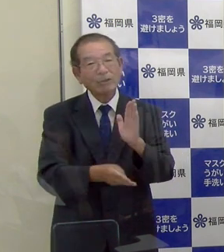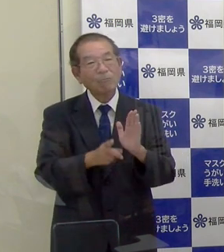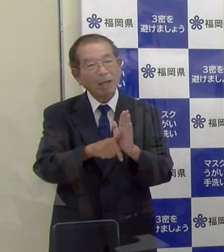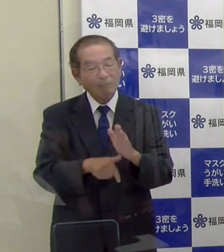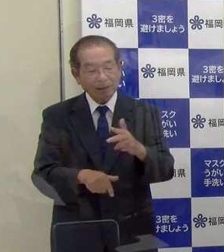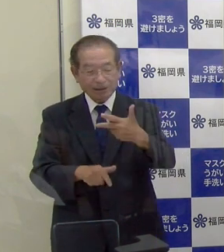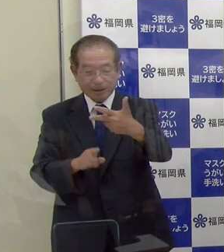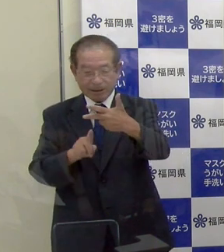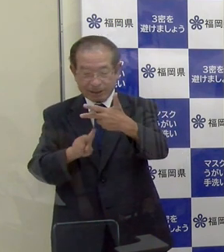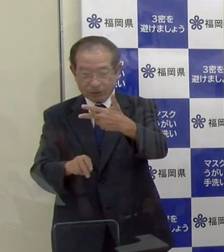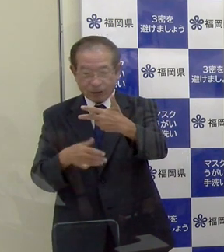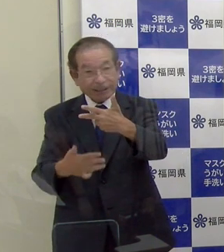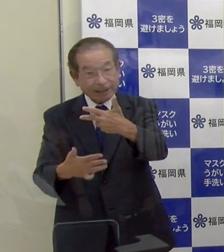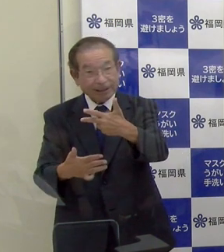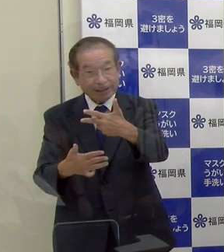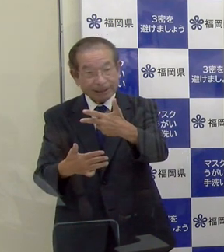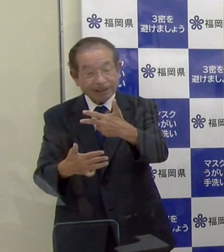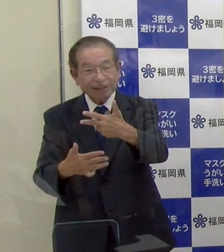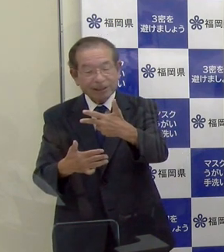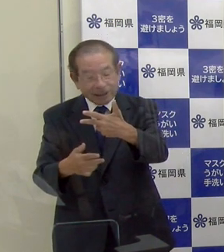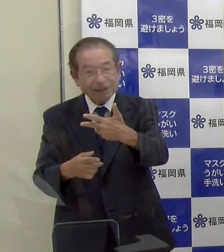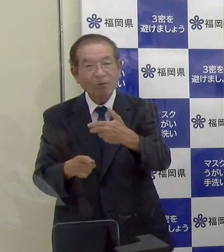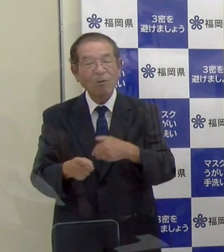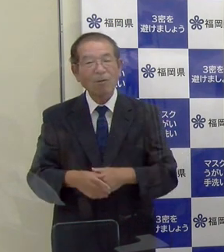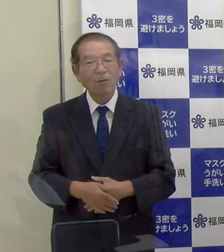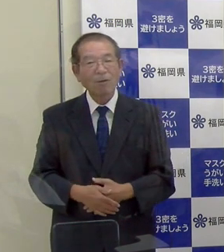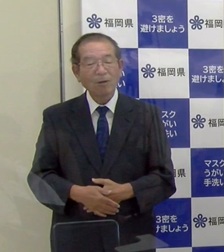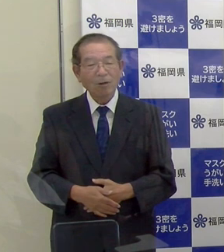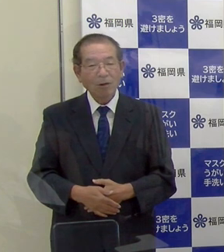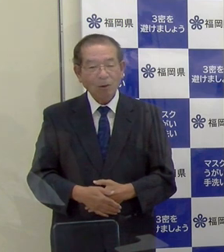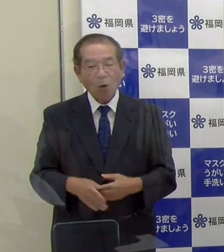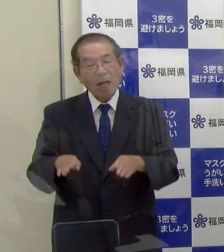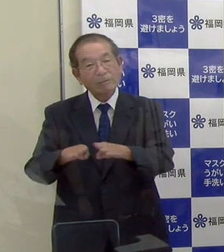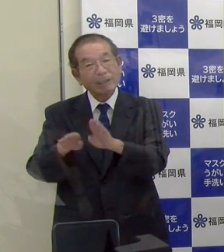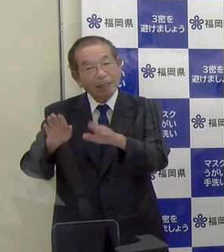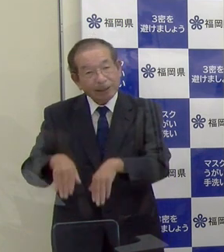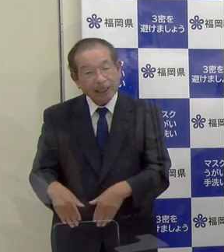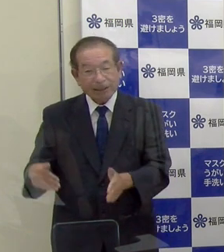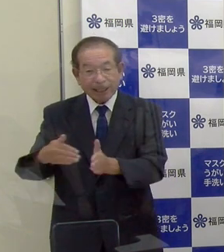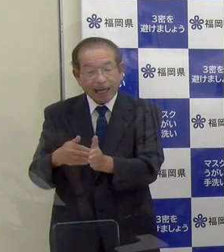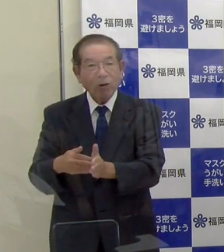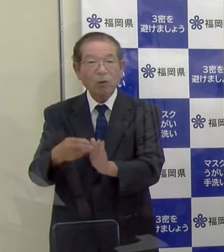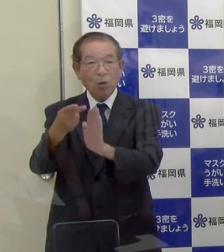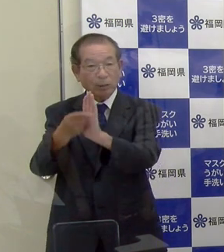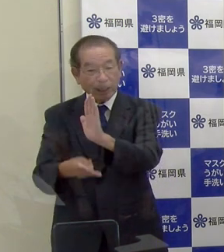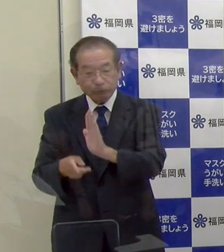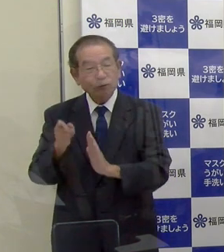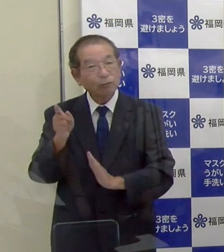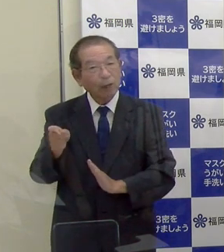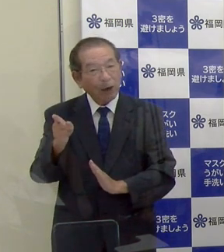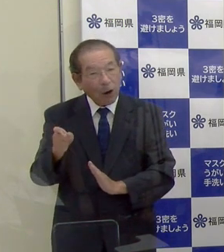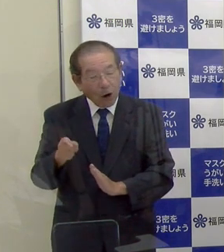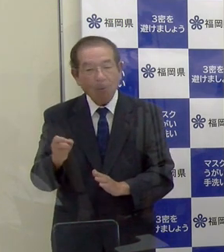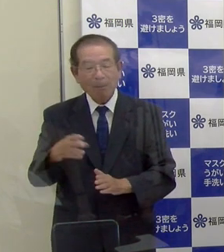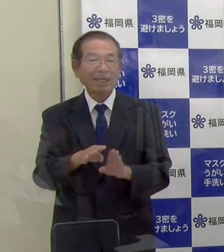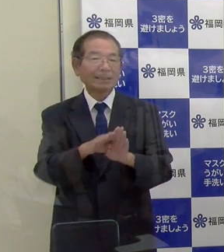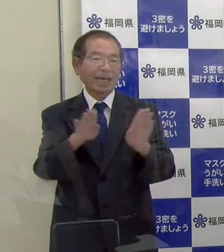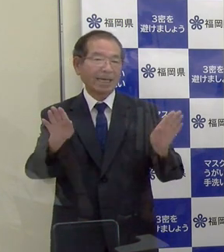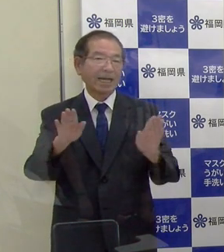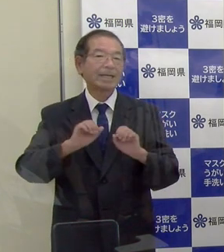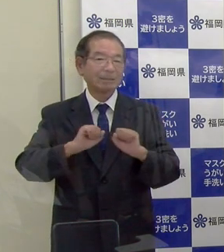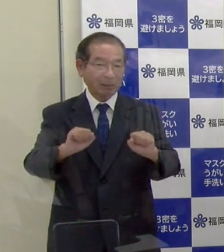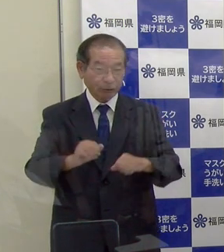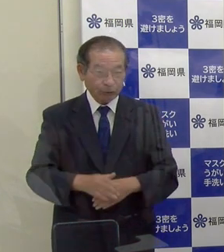28日に休止しておりました最後の一つのホテルこれを再開を致し